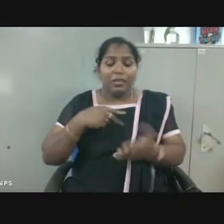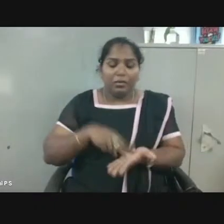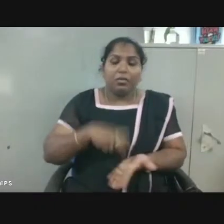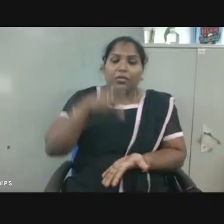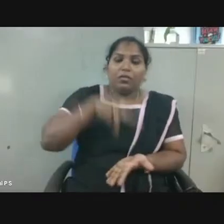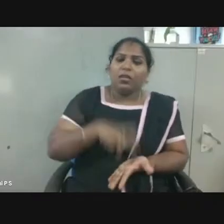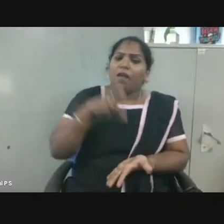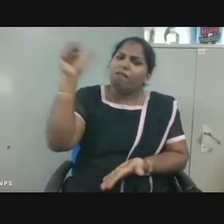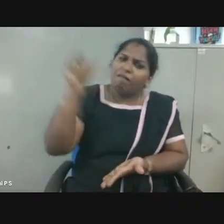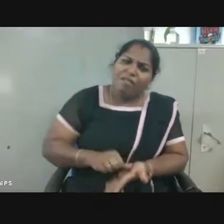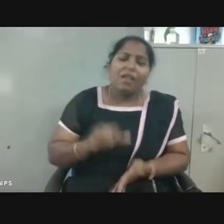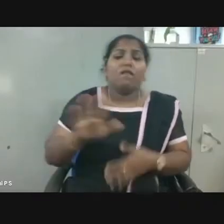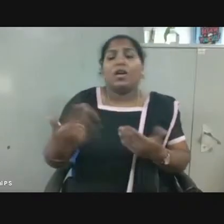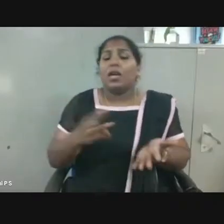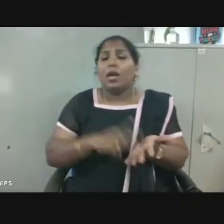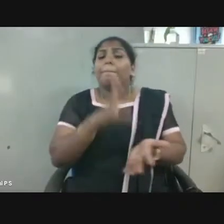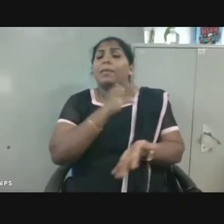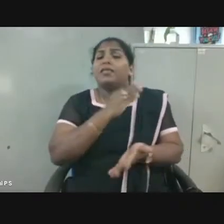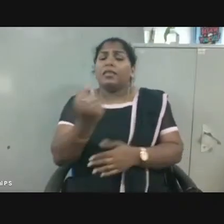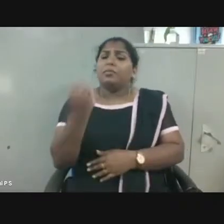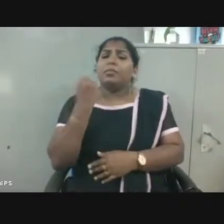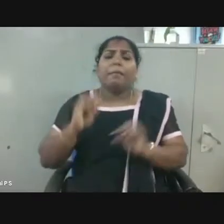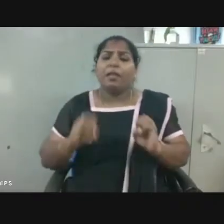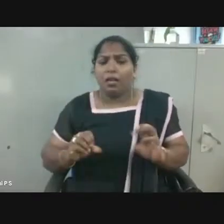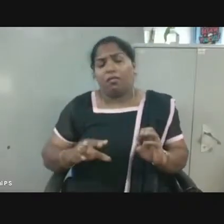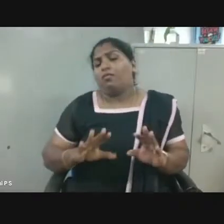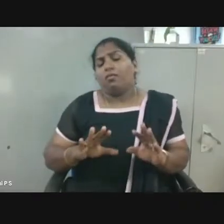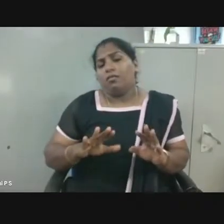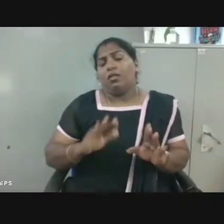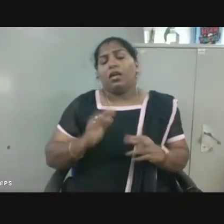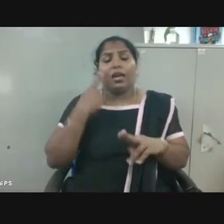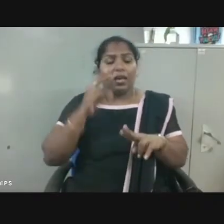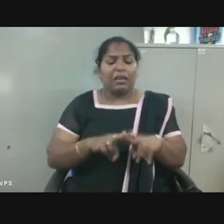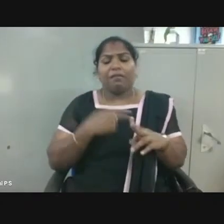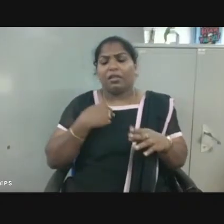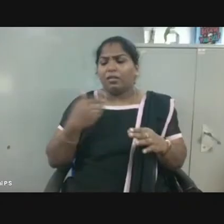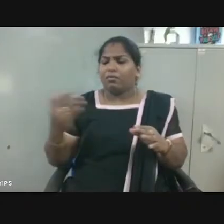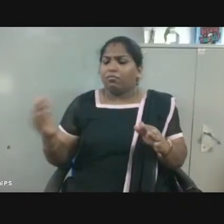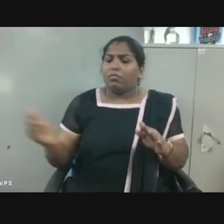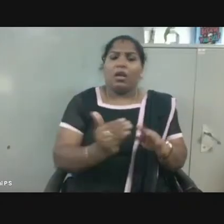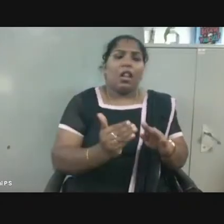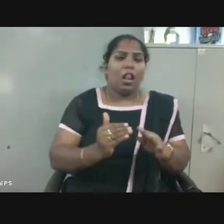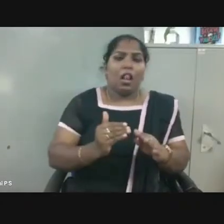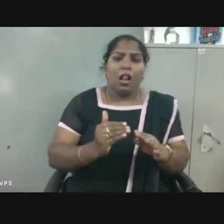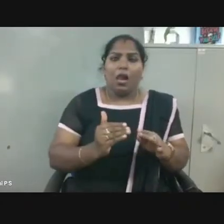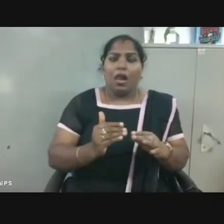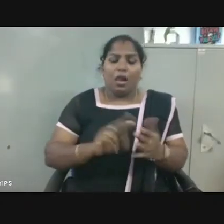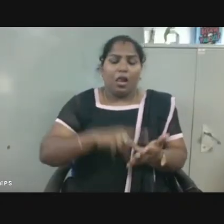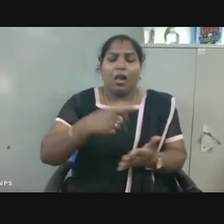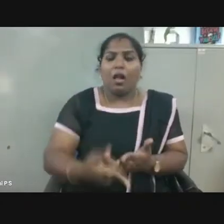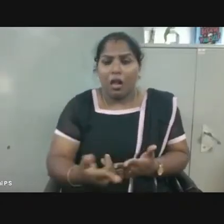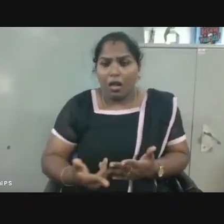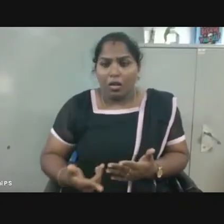പൊക്കാൻ പറ്റുന്നില്ല. കാരണം മസിലിന് ബലക്കുറവുണ്ട്. അവരെങ്ങനെങ്കിലും പിടിച്ചു നടക്കും, പക്ഷെ എന്തെങ്കിലും ഒന്ന് ചെറുതായിട്ട് തട്ടിയാൽ മറിഞ്ഞു വീഴും. പടി കയറണമെങ്കിൽ 2 പടിയും കൂടെ ഒന്നിച്ച്